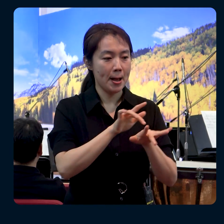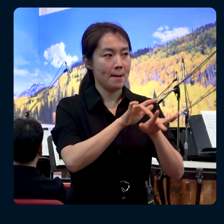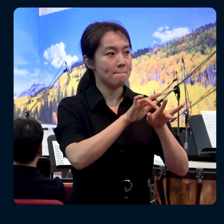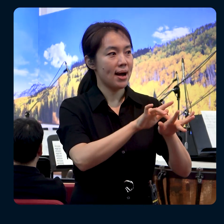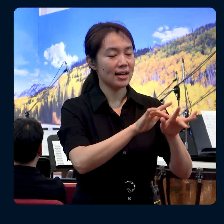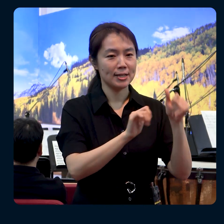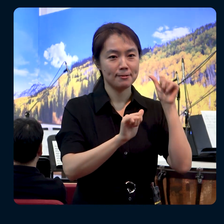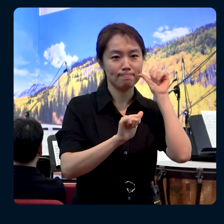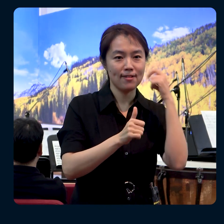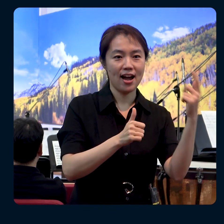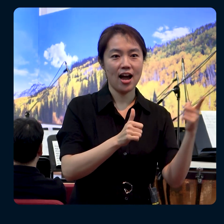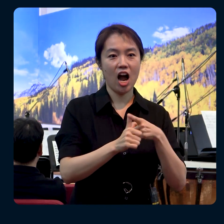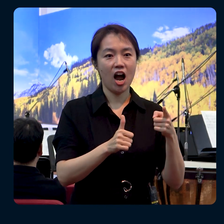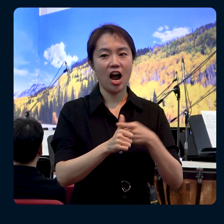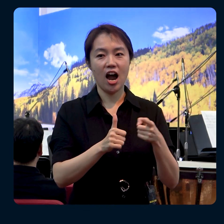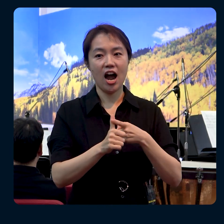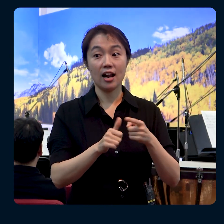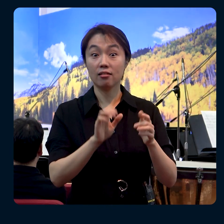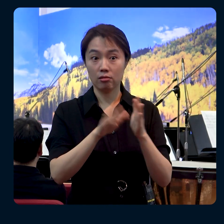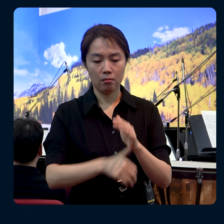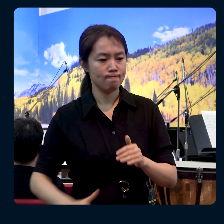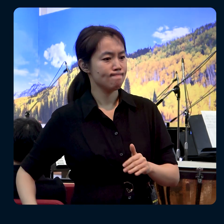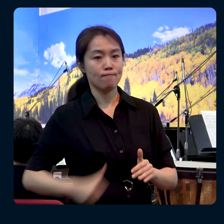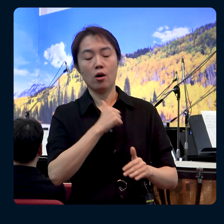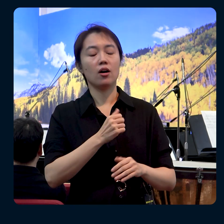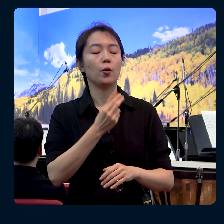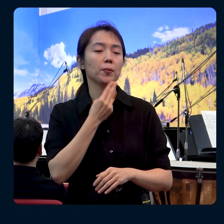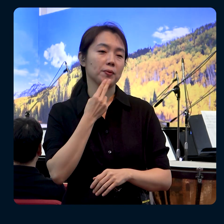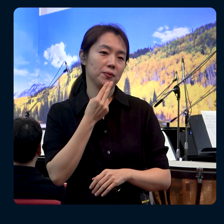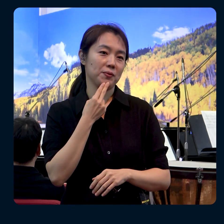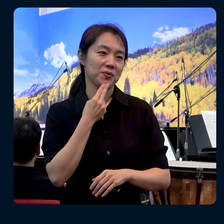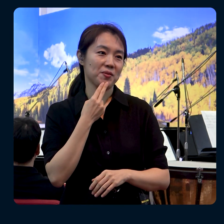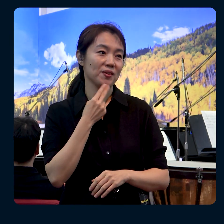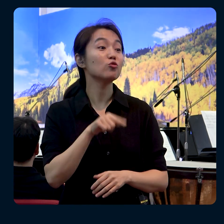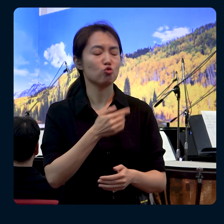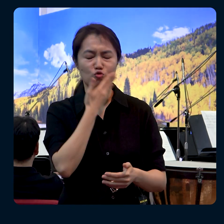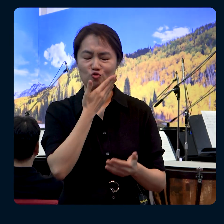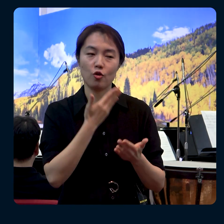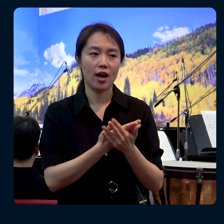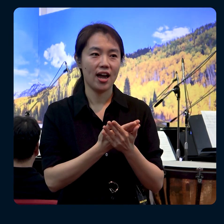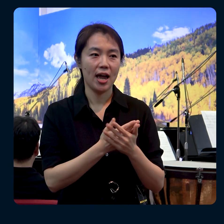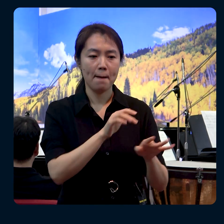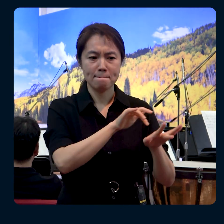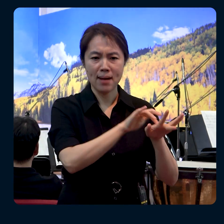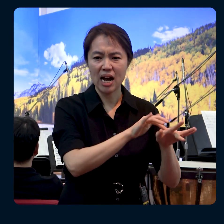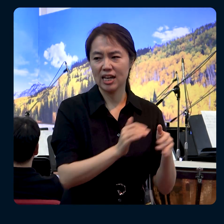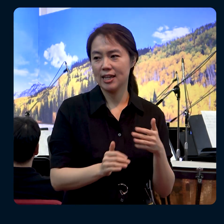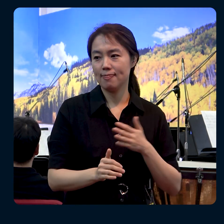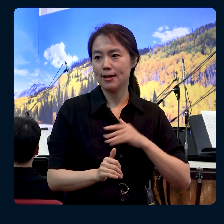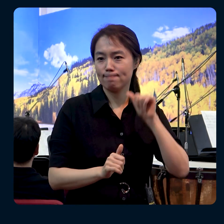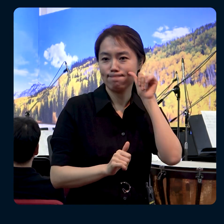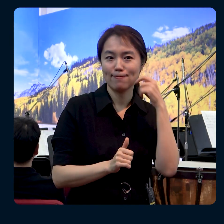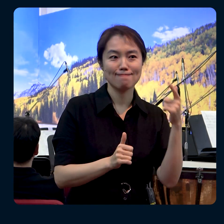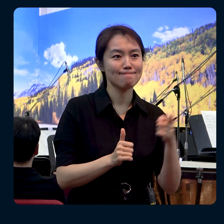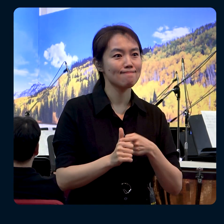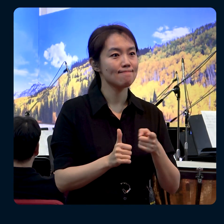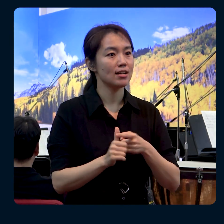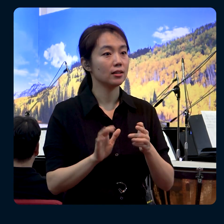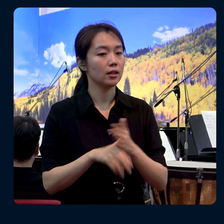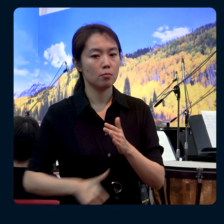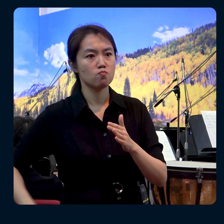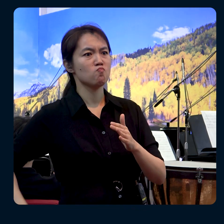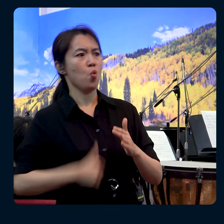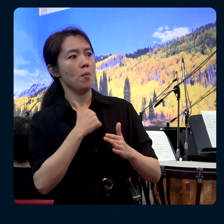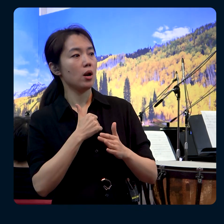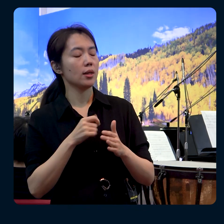도발에 폭발하지 않는다. 여러분, 이게 중요합니다. 우리가 마귀가 우리를 도발할 때 거기에 폭발하면 신앙인이